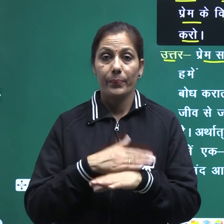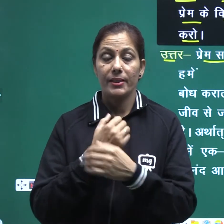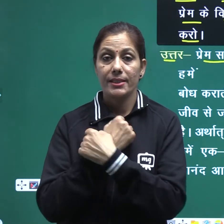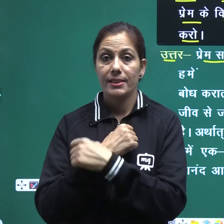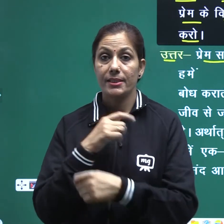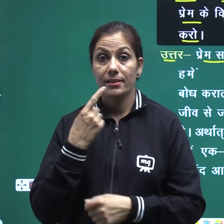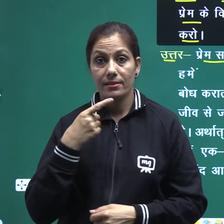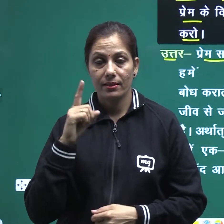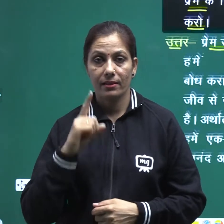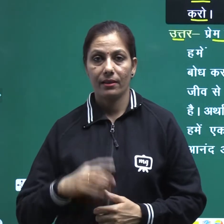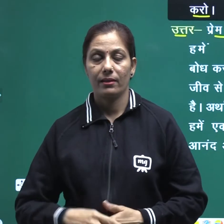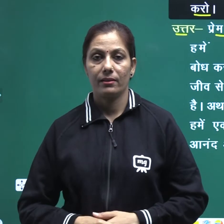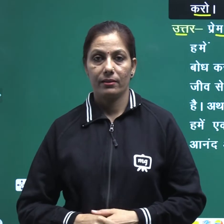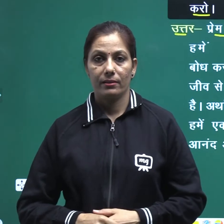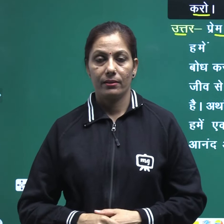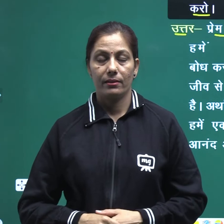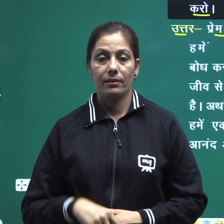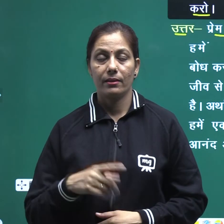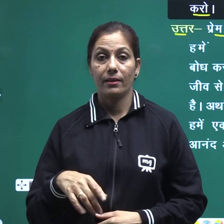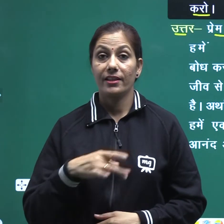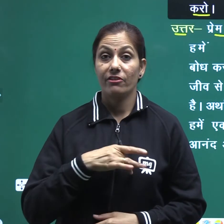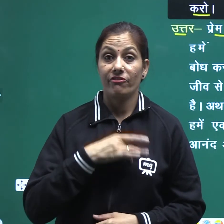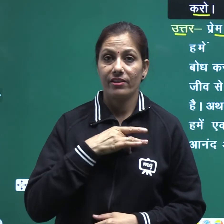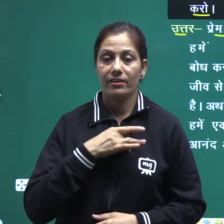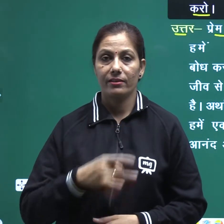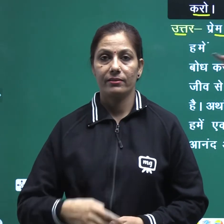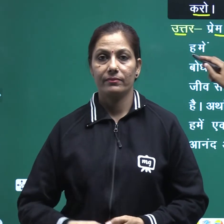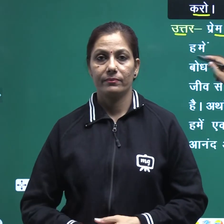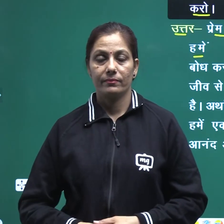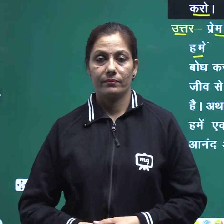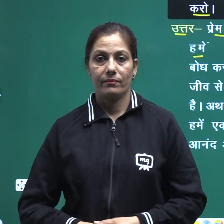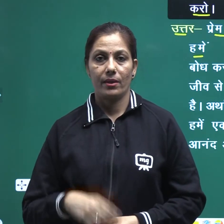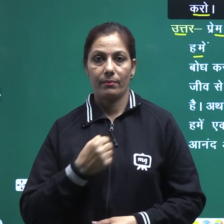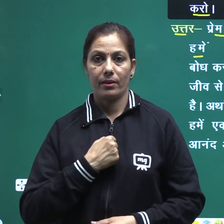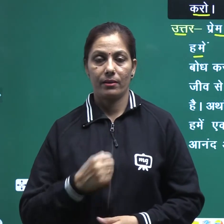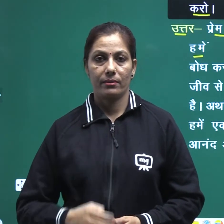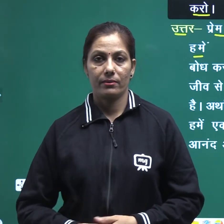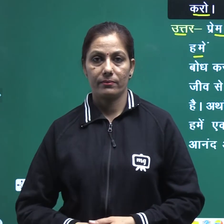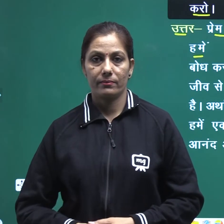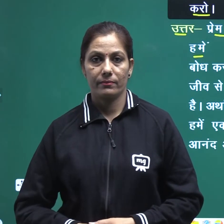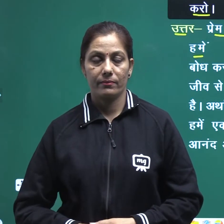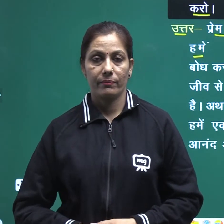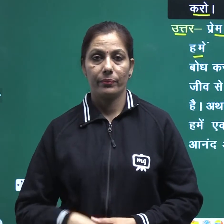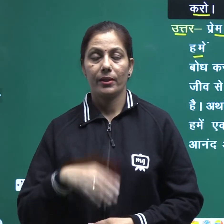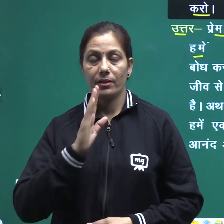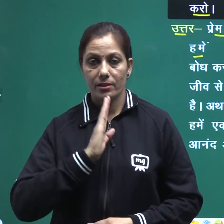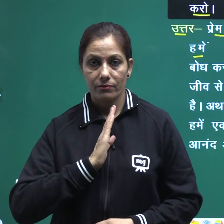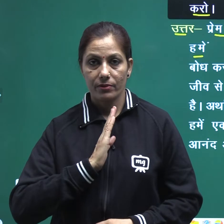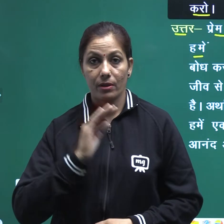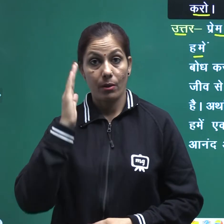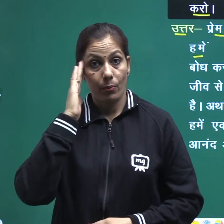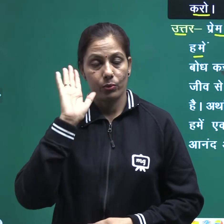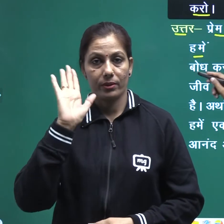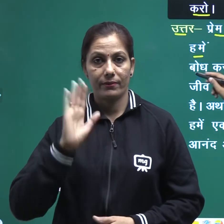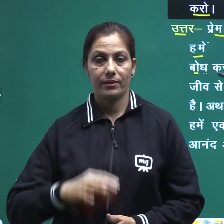हैं तो यही अनुभूति कि हमें कि ऐश्वर्या का बोध कराती